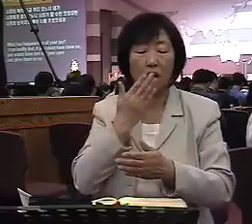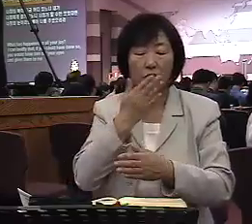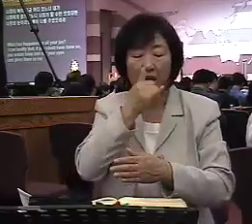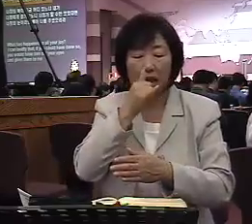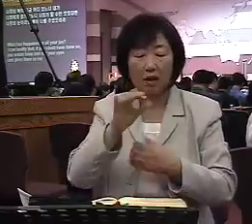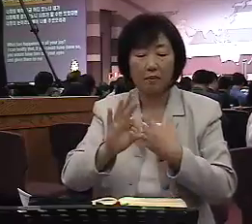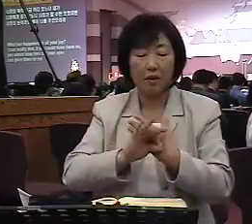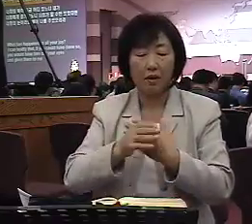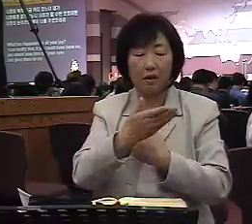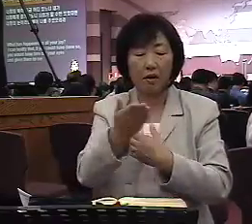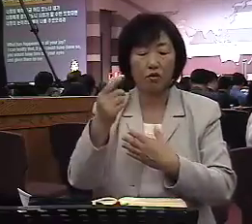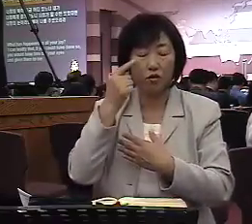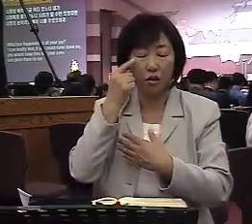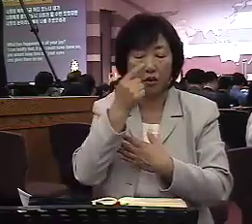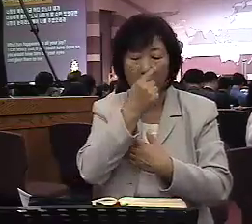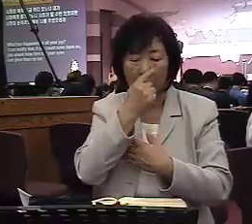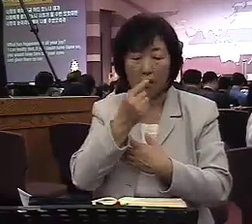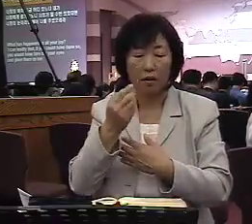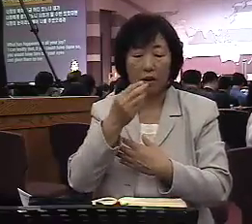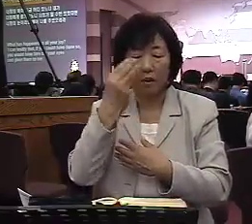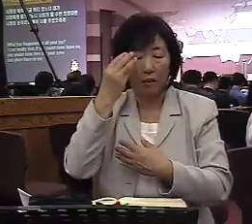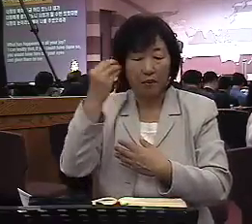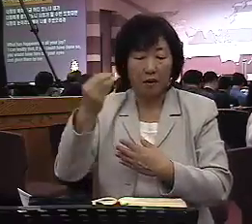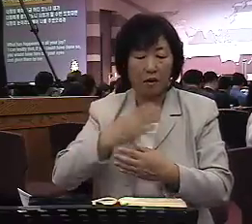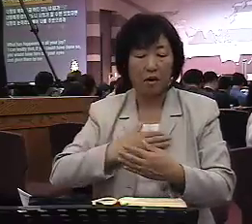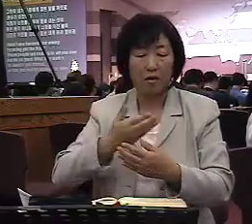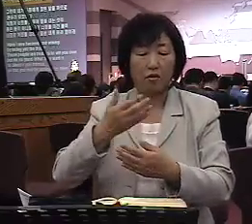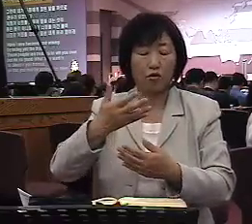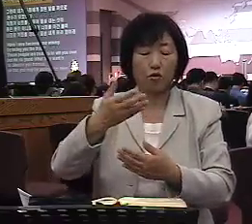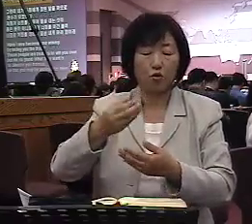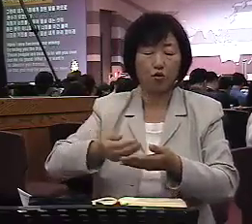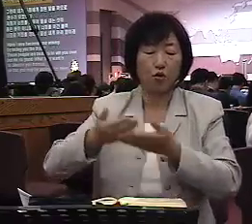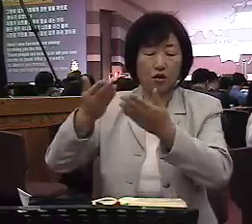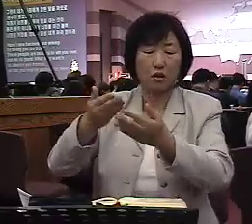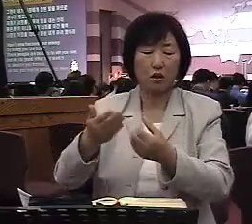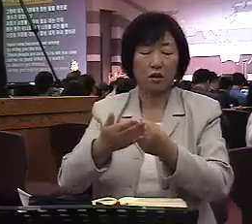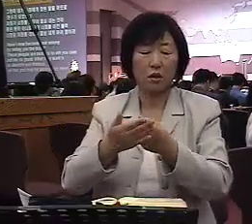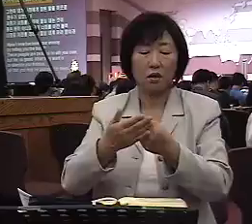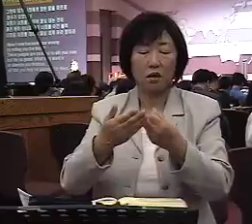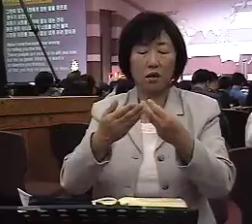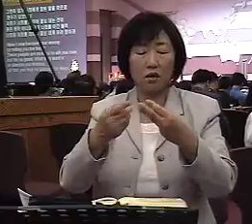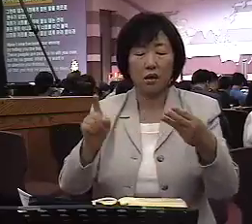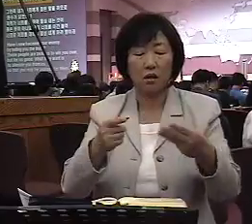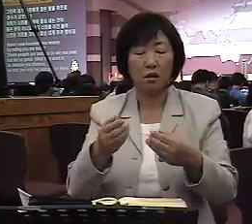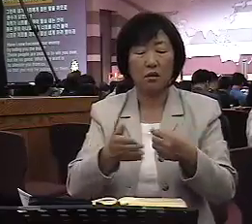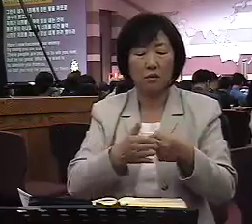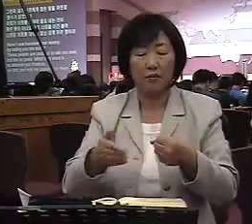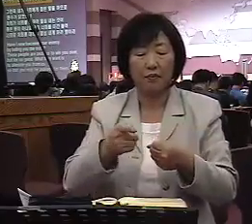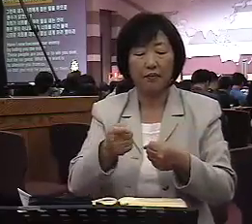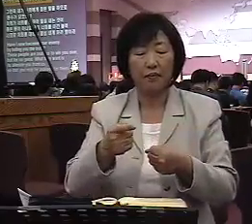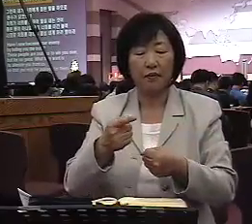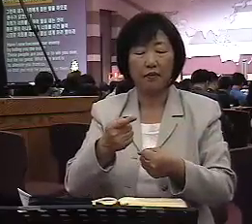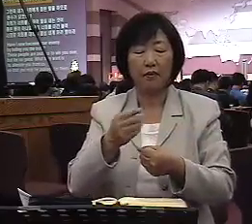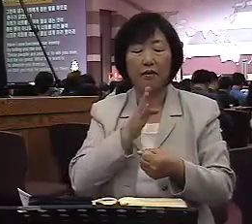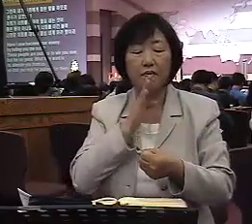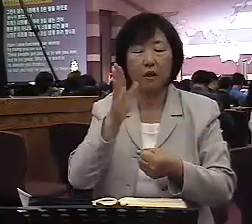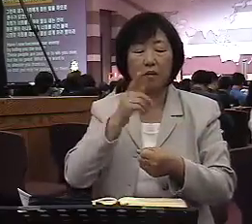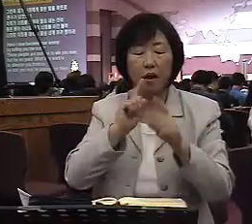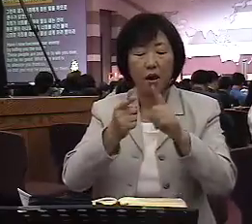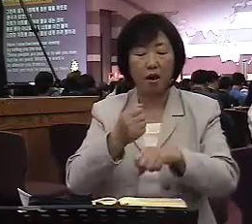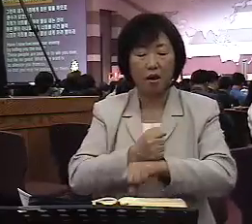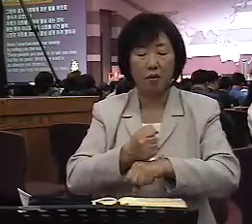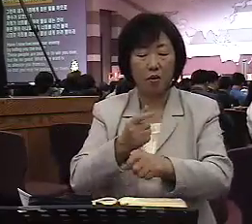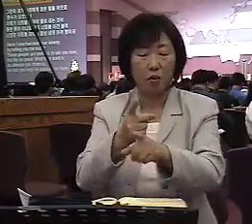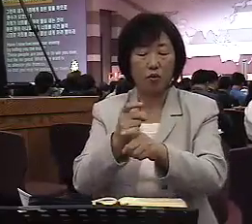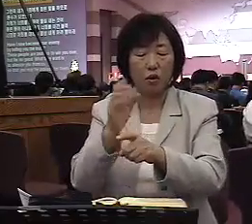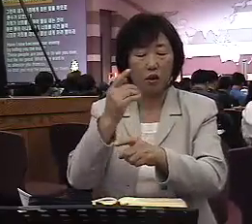수만 있었다면 너희의 눈이라도 빼어 나를 주었으리라. 그런즉 내가 너희에게 참된 말을 함으로